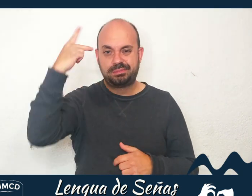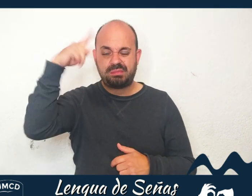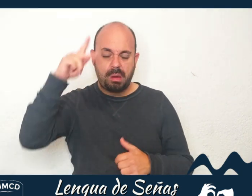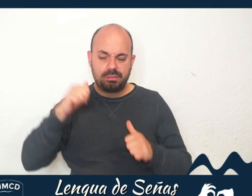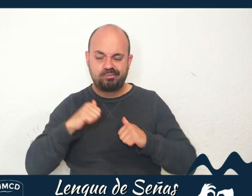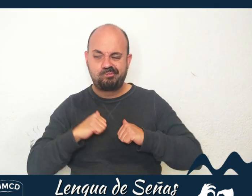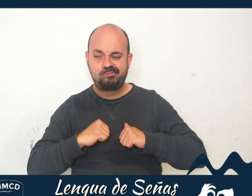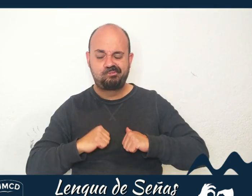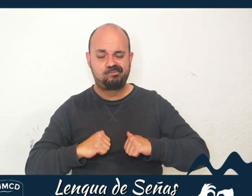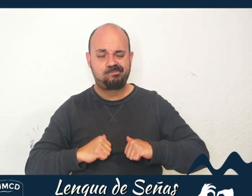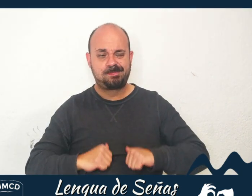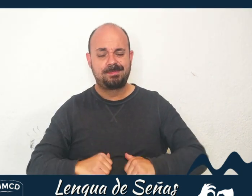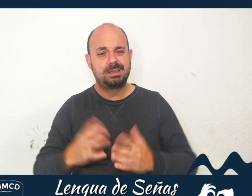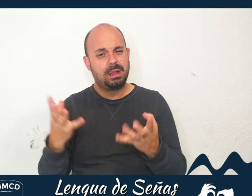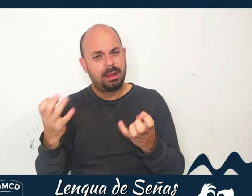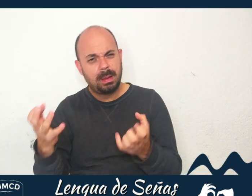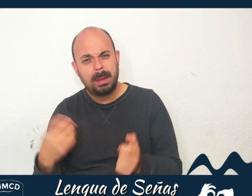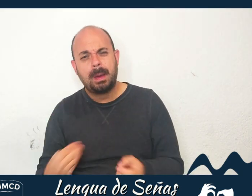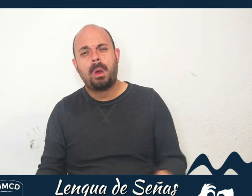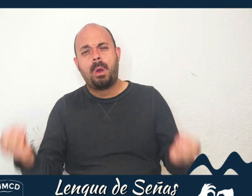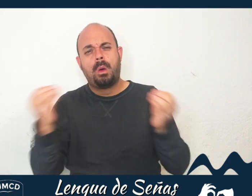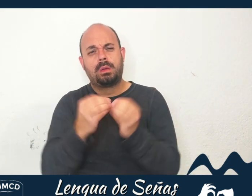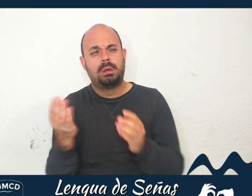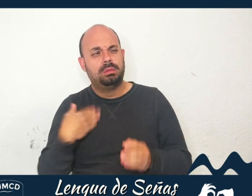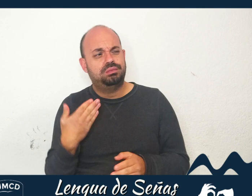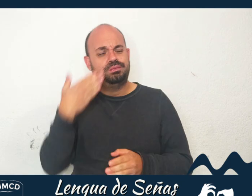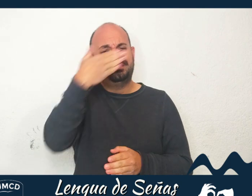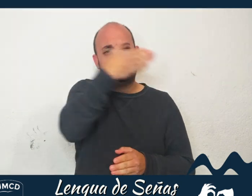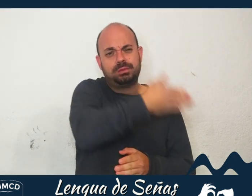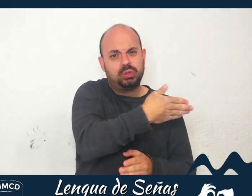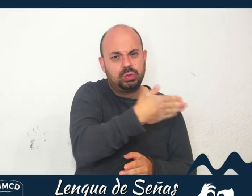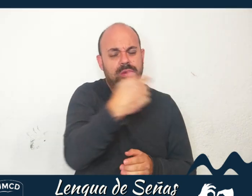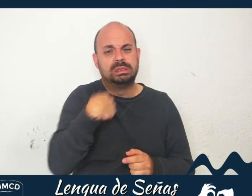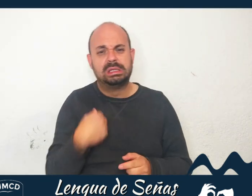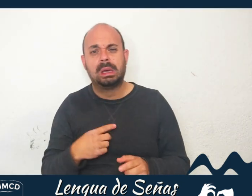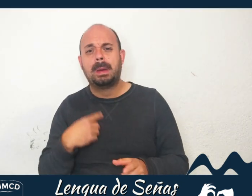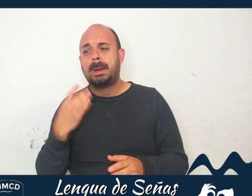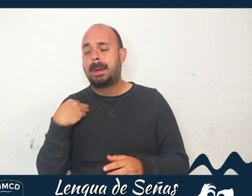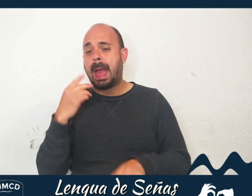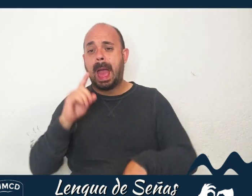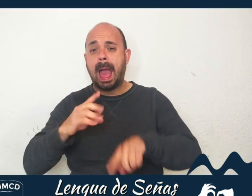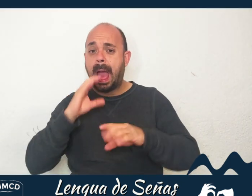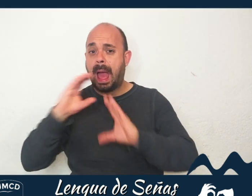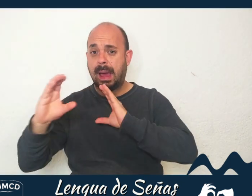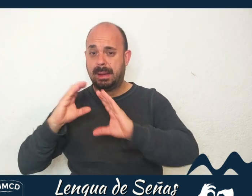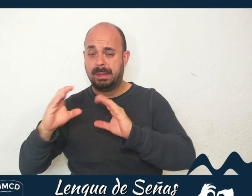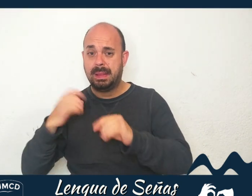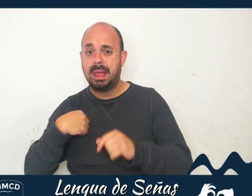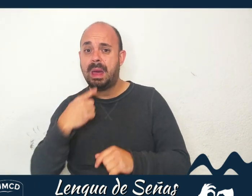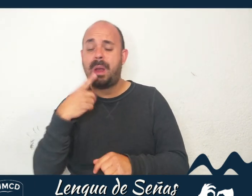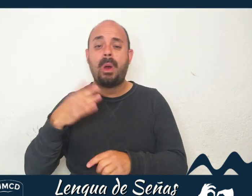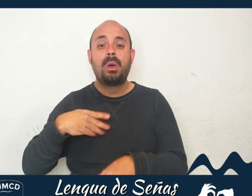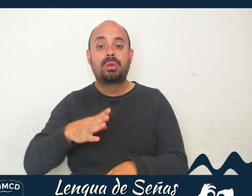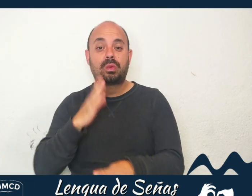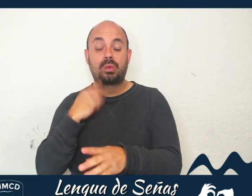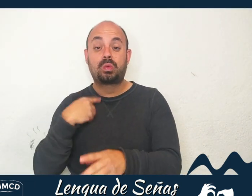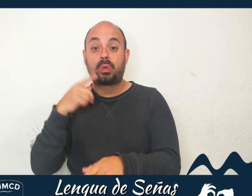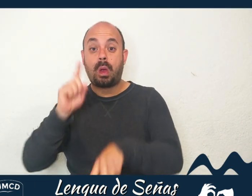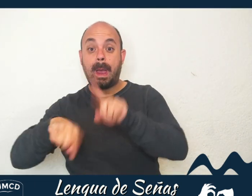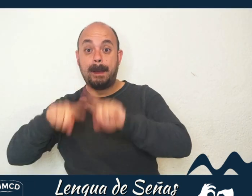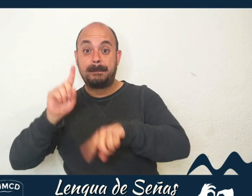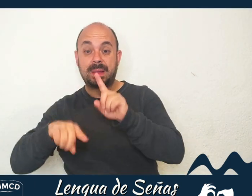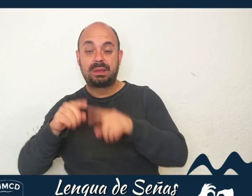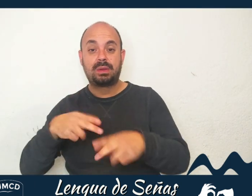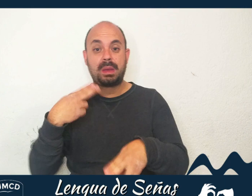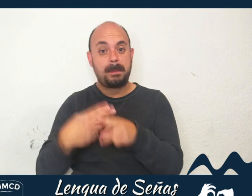carta. Él estaba esperando encontrarse con Tito en Troas para poder escuchar las respuestas de